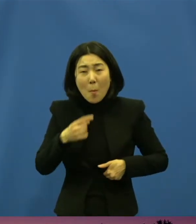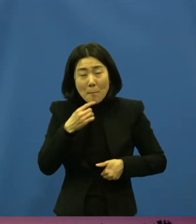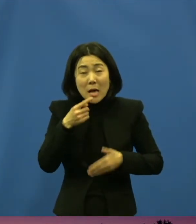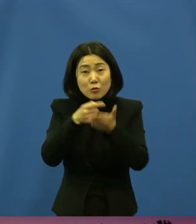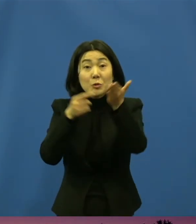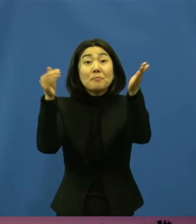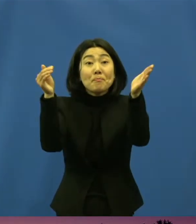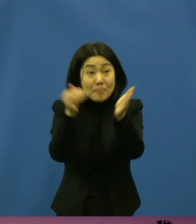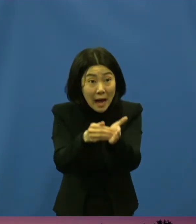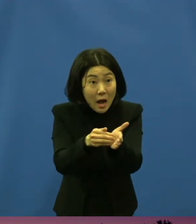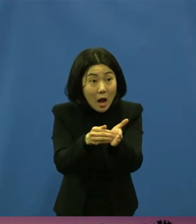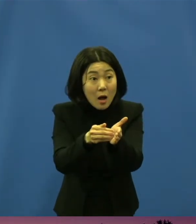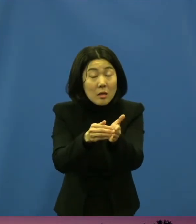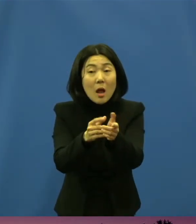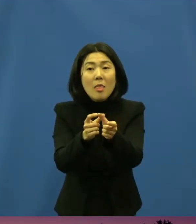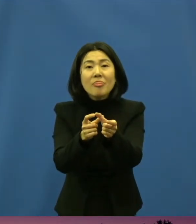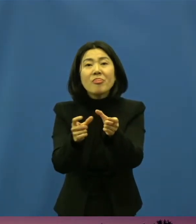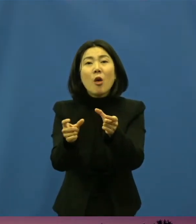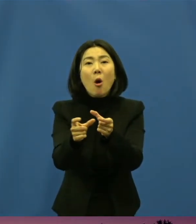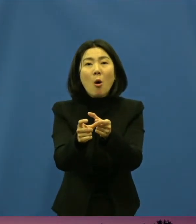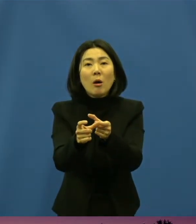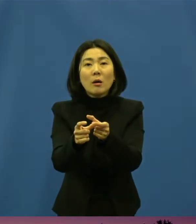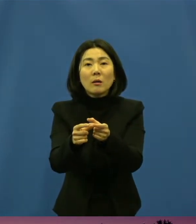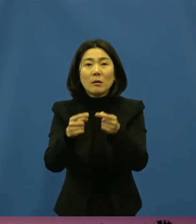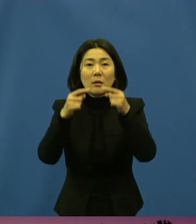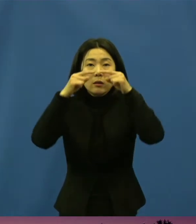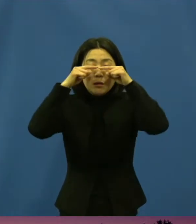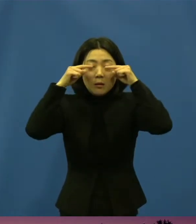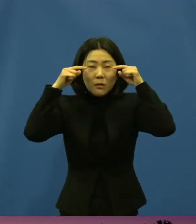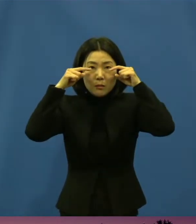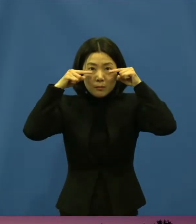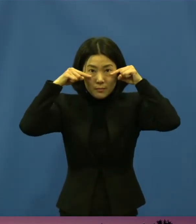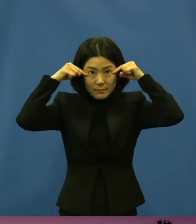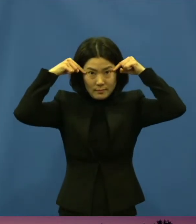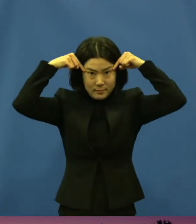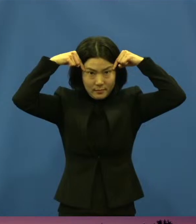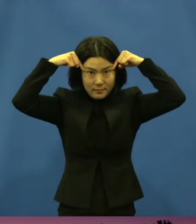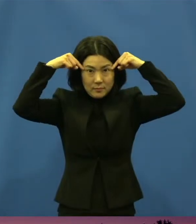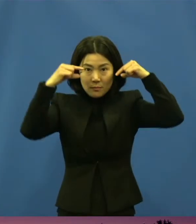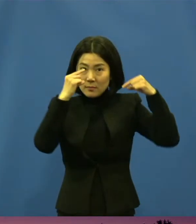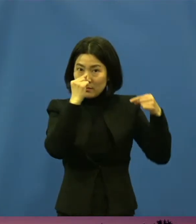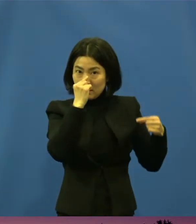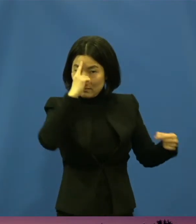그러면 1번, 2번, 3번, 4번, 5번, 6번, 9번, 10번.